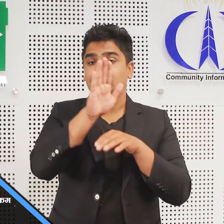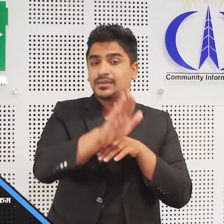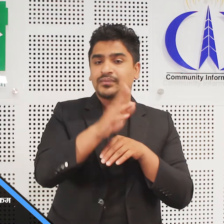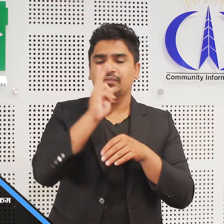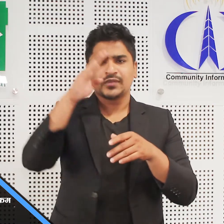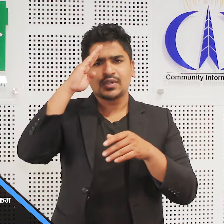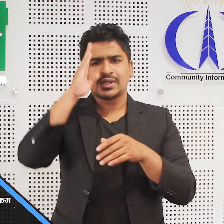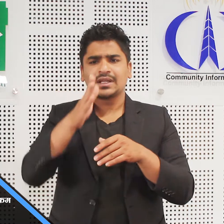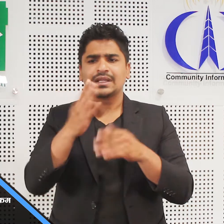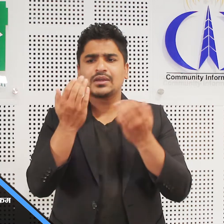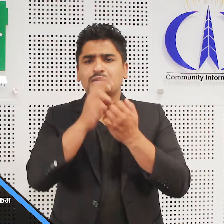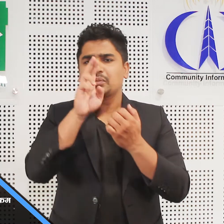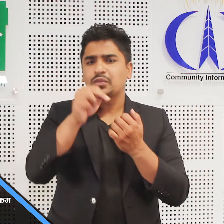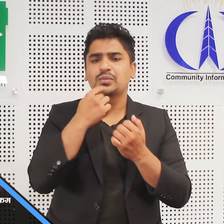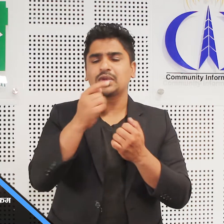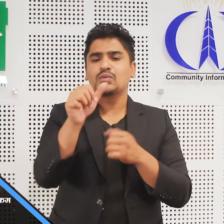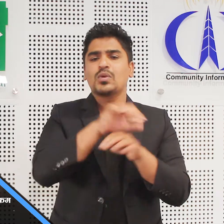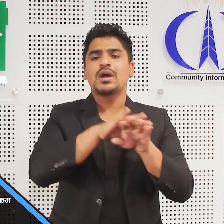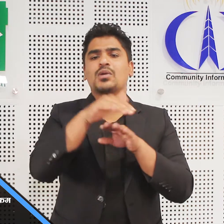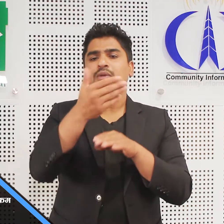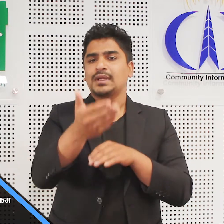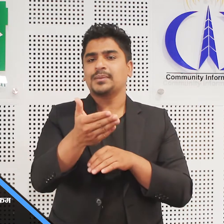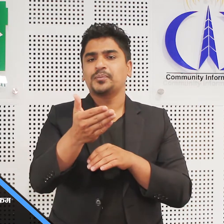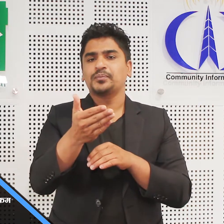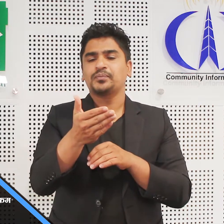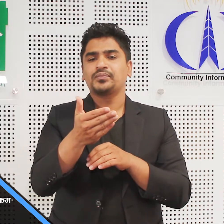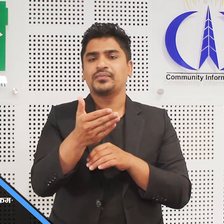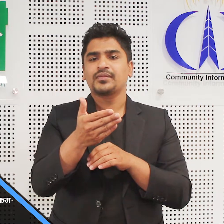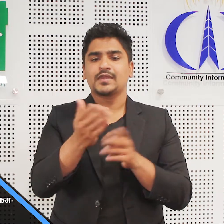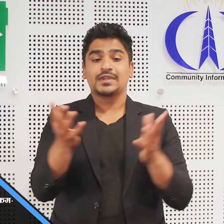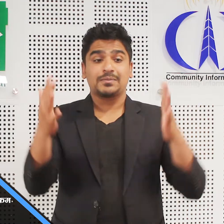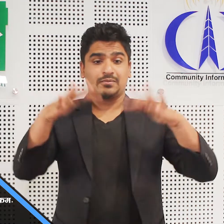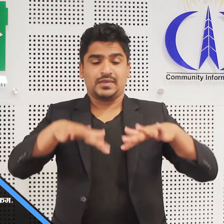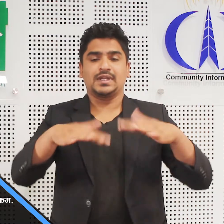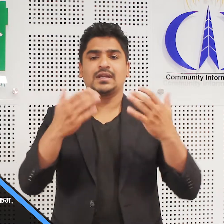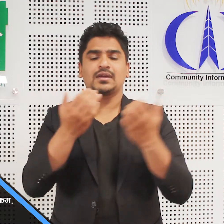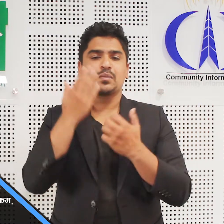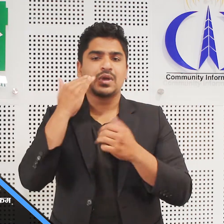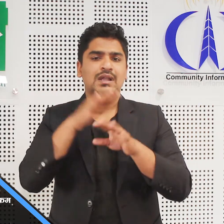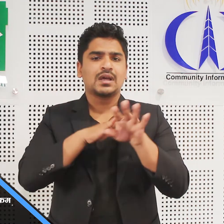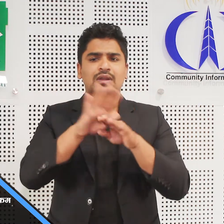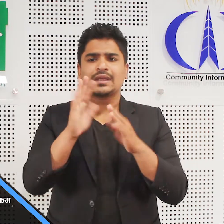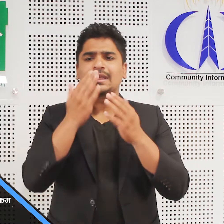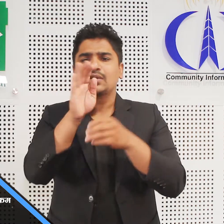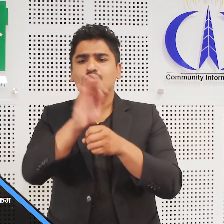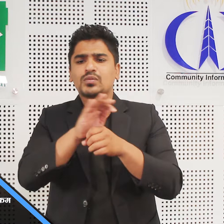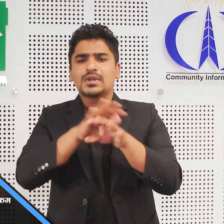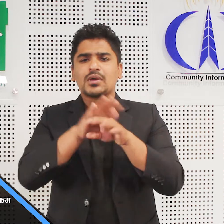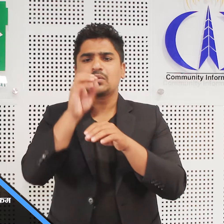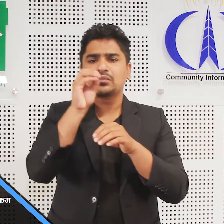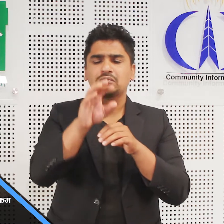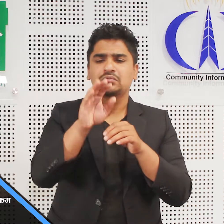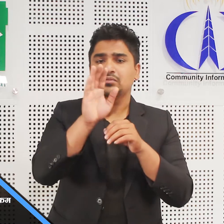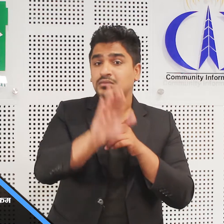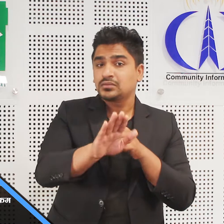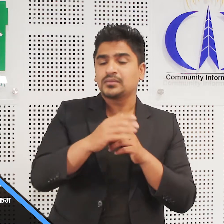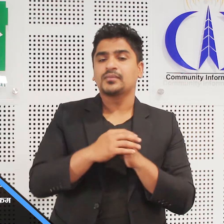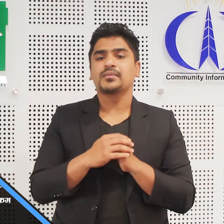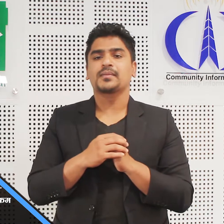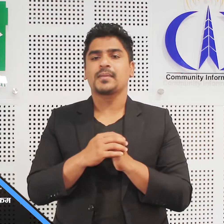होइन, अब त्यहाँ चाहिँ महिला जुन उद्यमीहरू छ नि त्यहाँ सरकारले चाहिँ के गर्नु पर्यो भने चाहिँ उहाँहरूलाई चाहिँ एउटा जस्तो